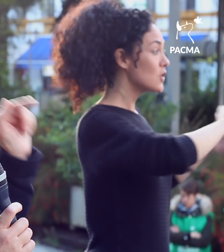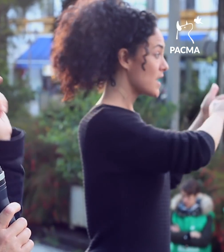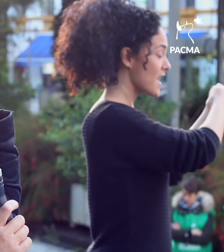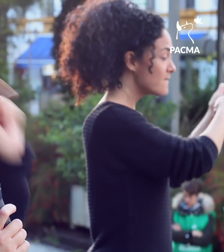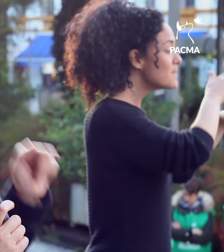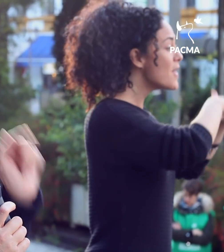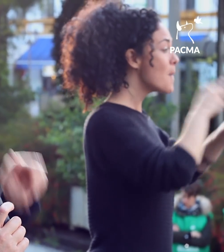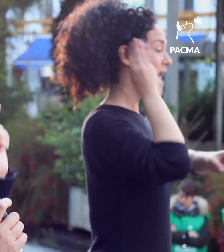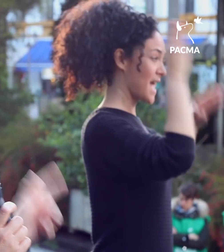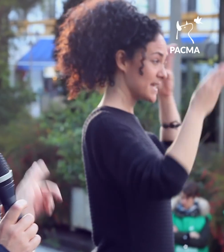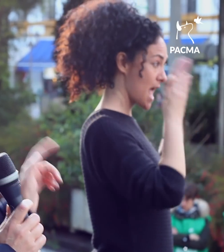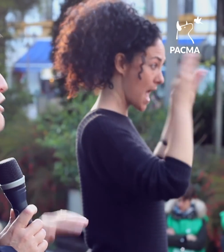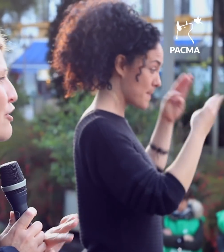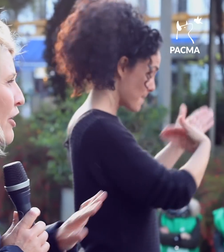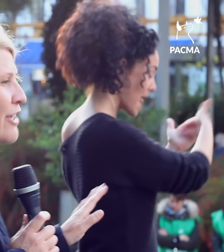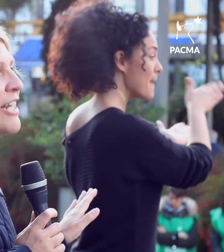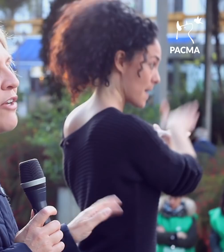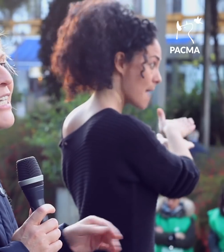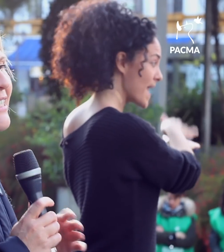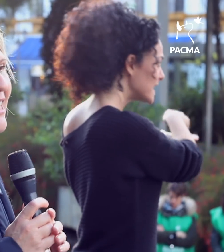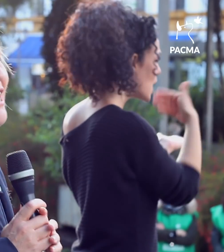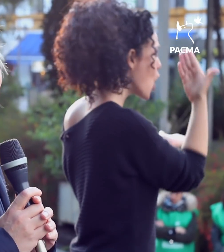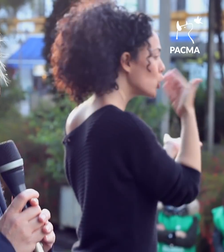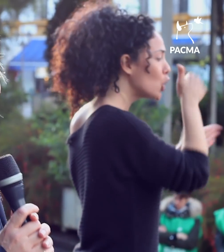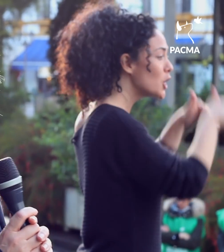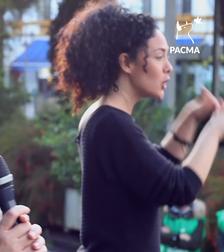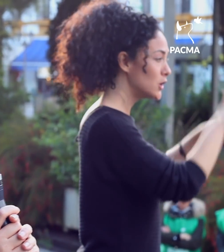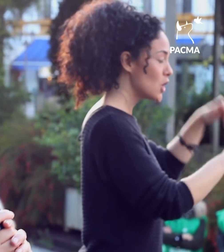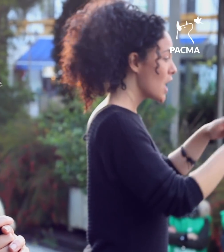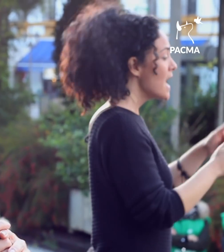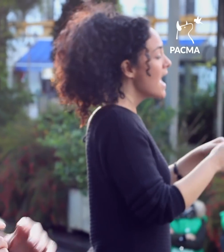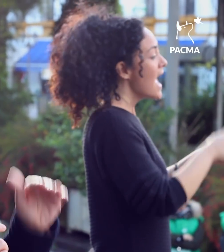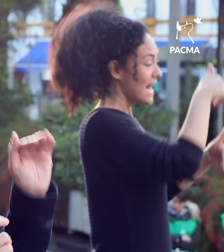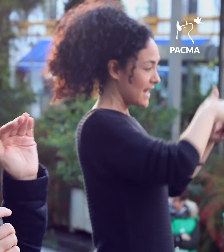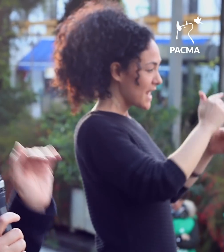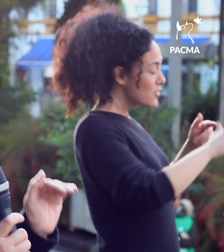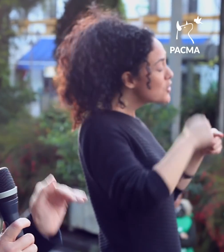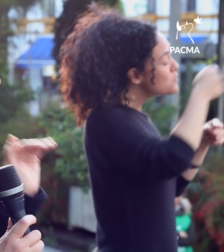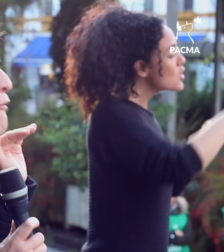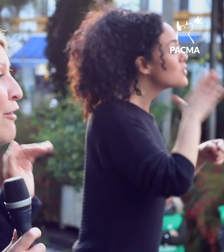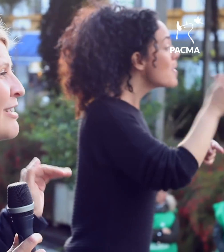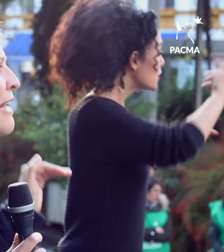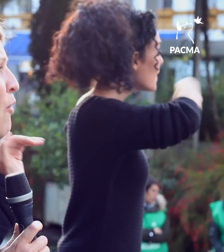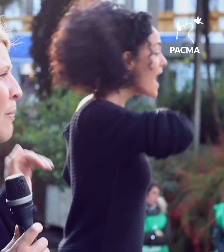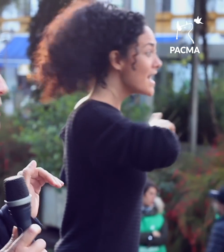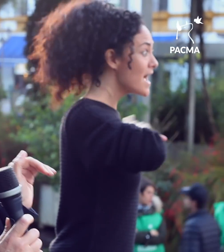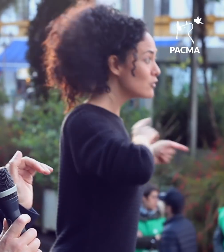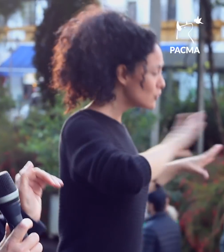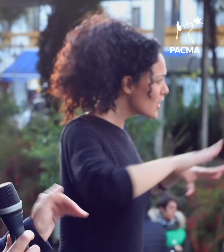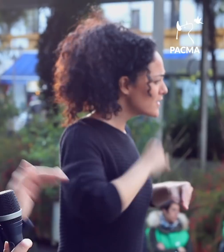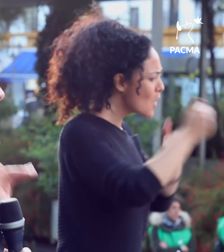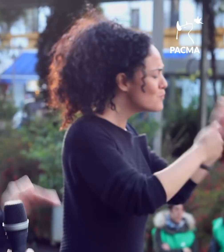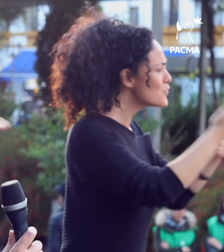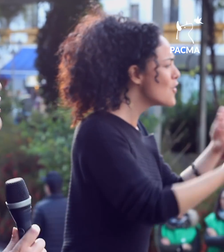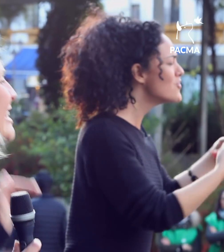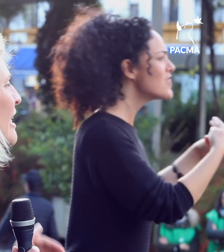esté, nuestra papeleta esté en todos los colegios electorales en estas próximas elecciones, porque para nosotros afrontar un proceso